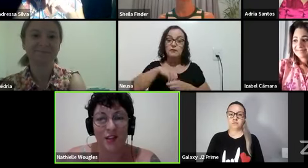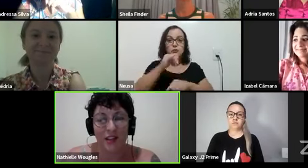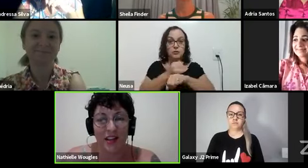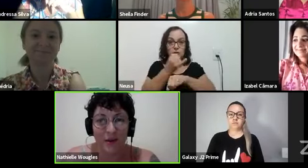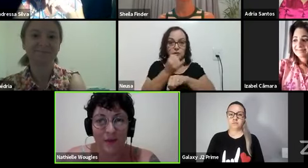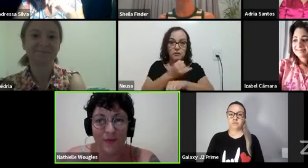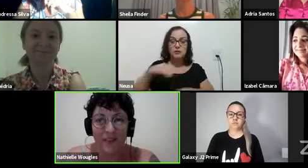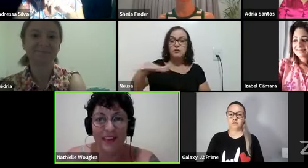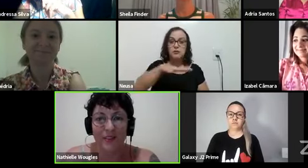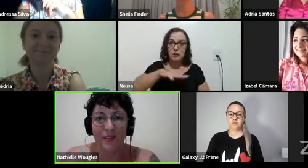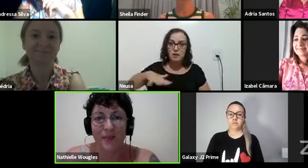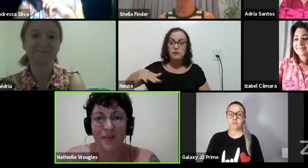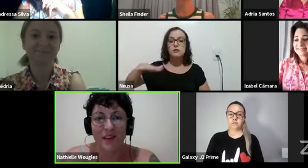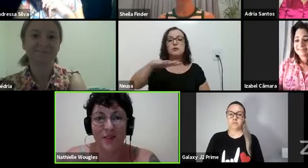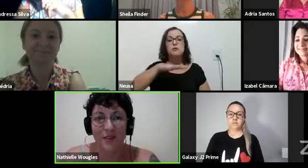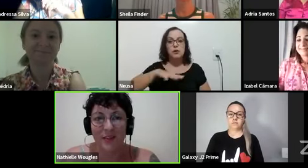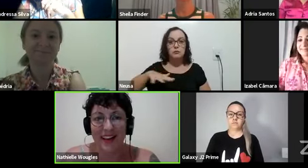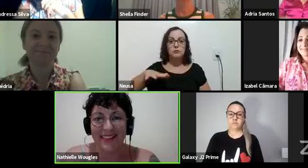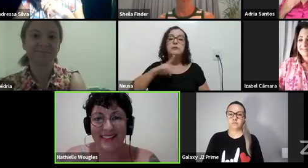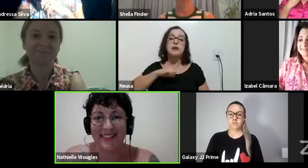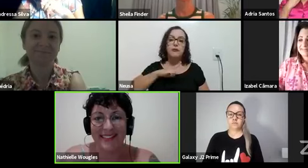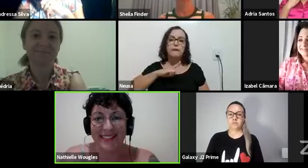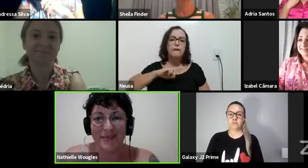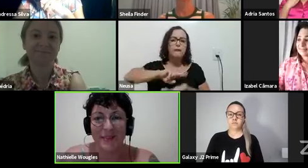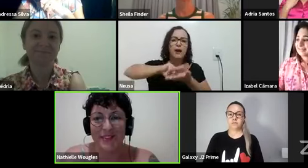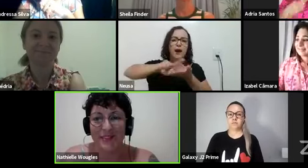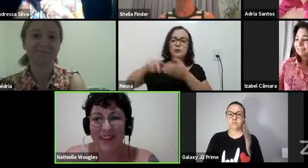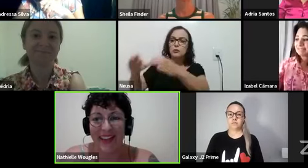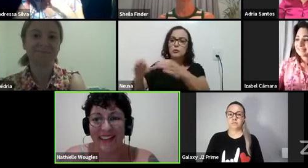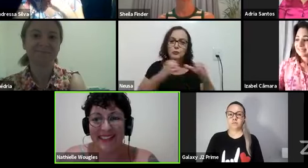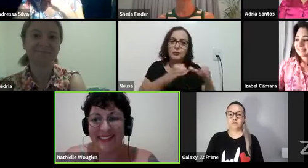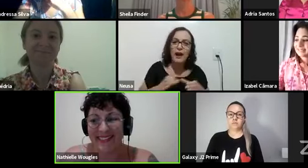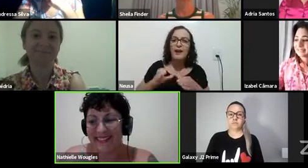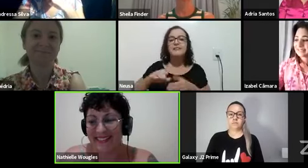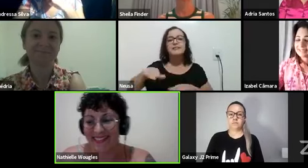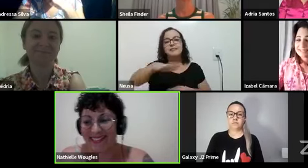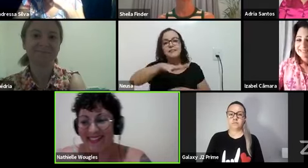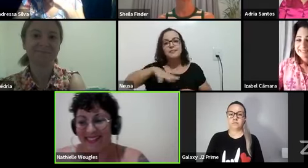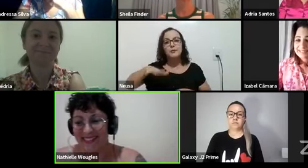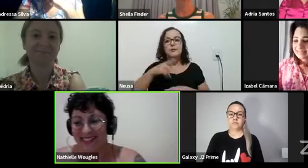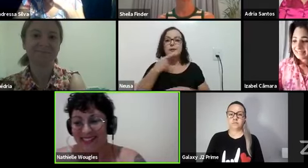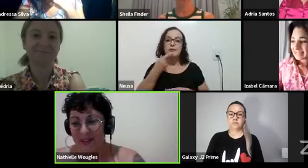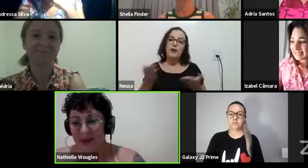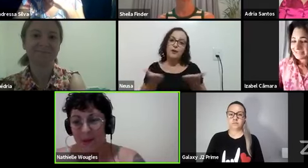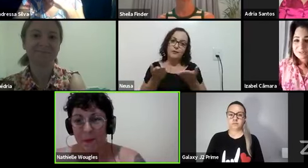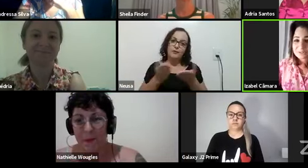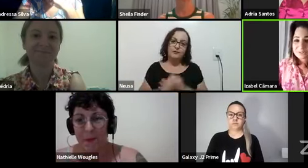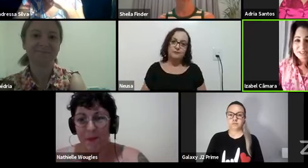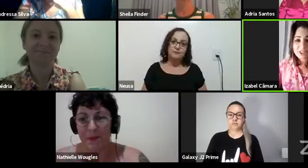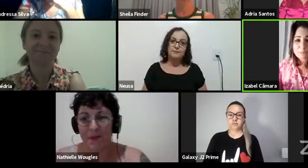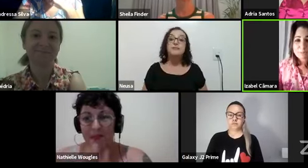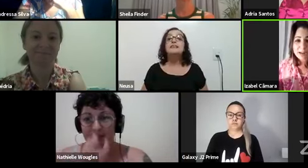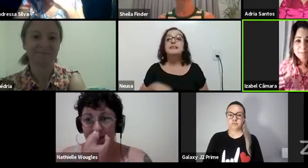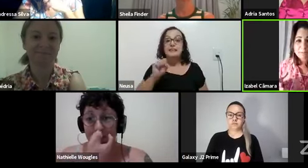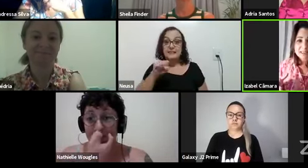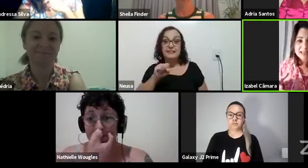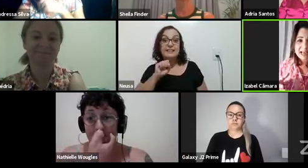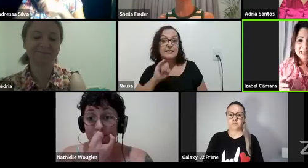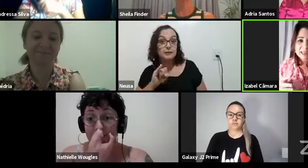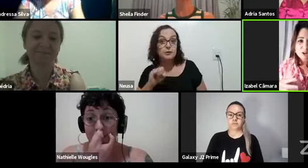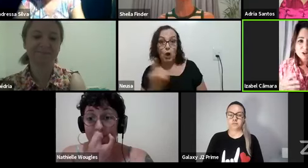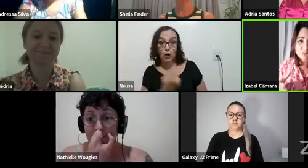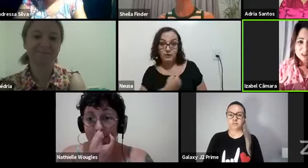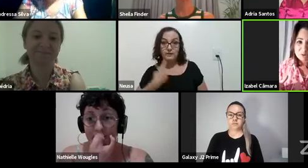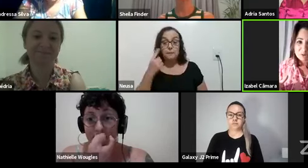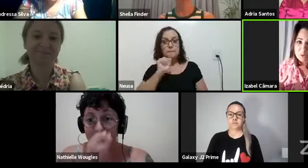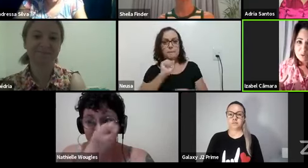nossa região. Então, temos vários lugares para a gente falar. É isso. Se a gente parar para pensar,